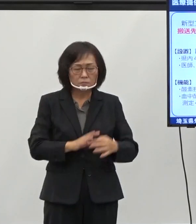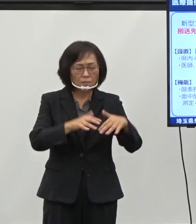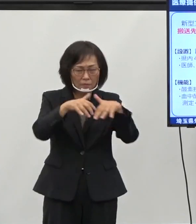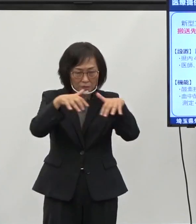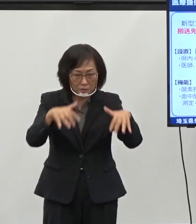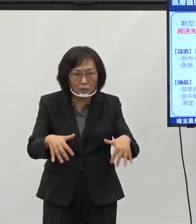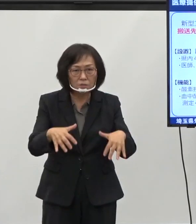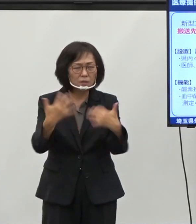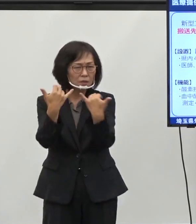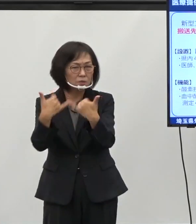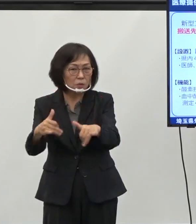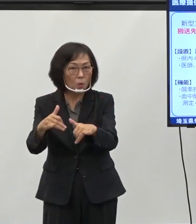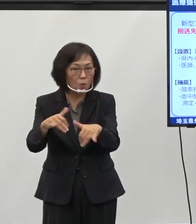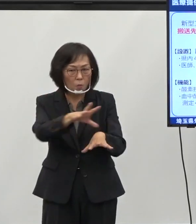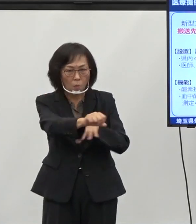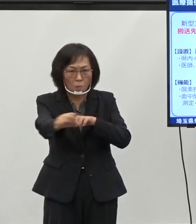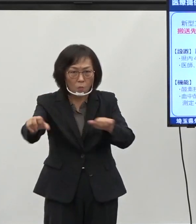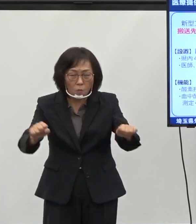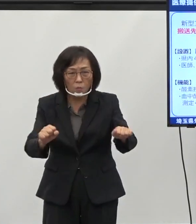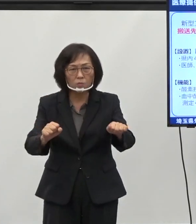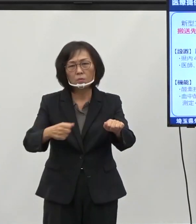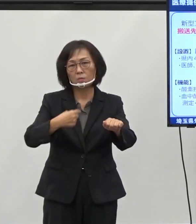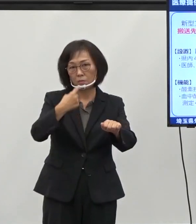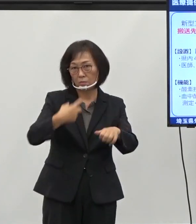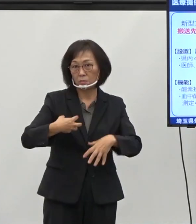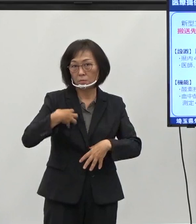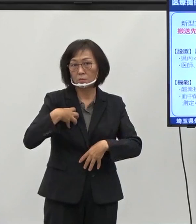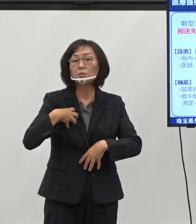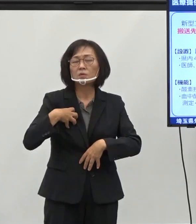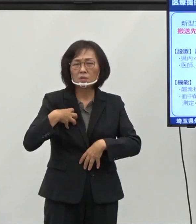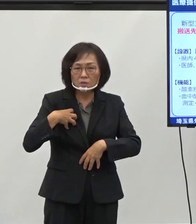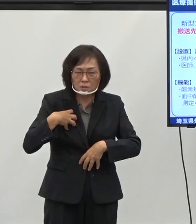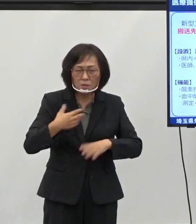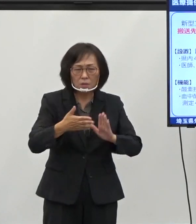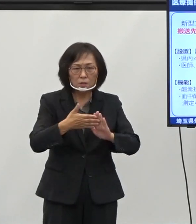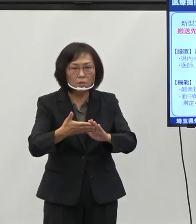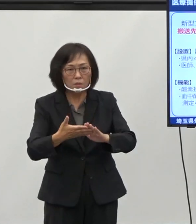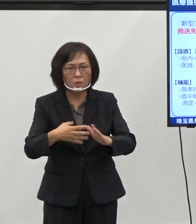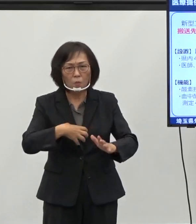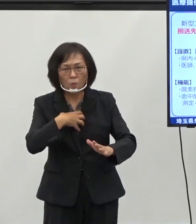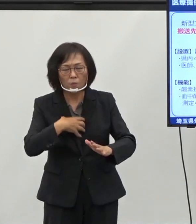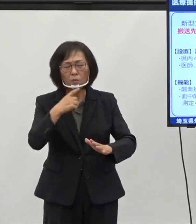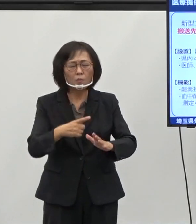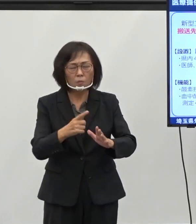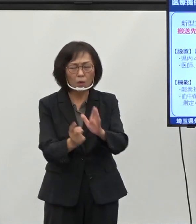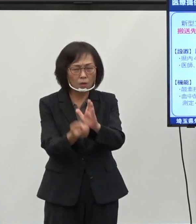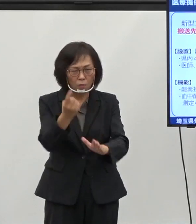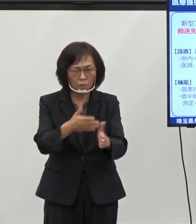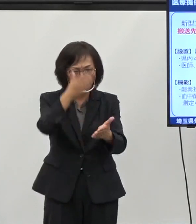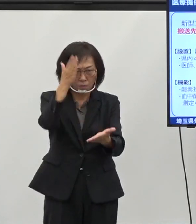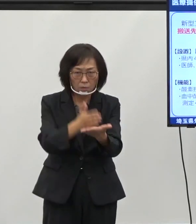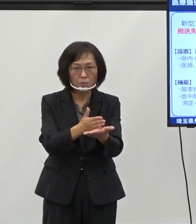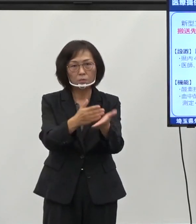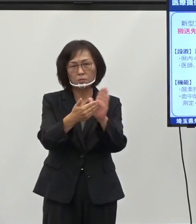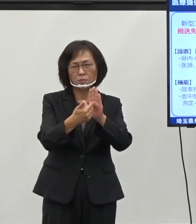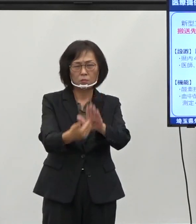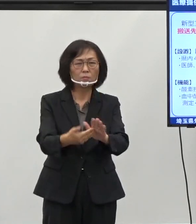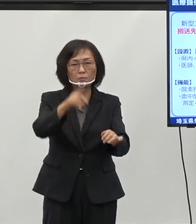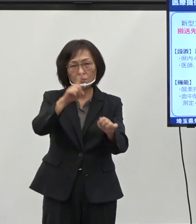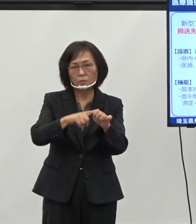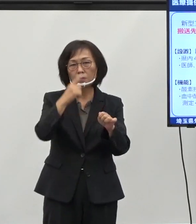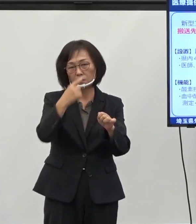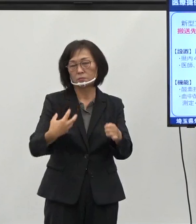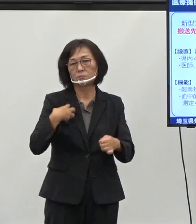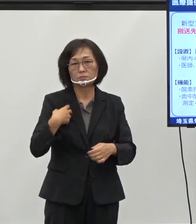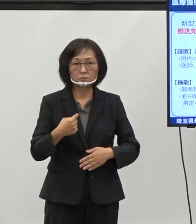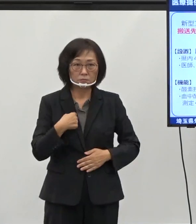という面と抑えるという両方から、これが出ないような体制を作っていくことが我々の仕事だと思っています。それ